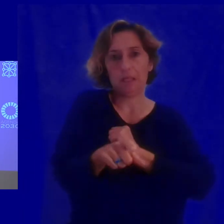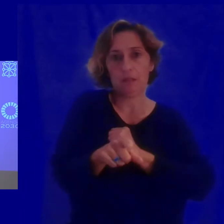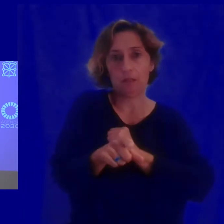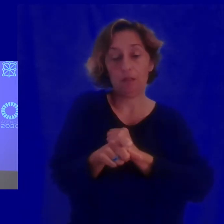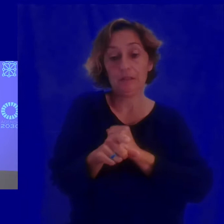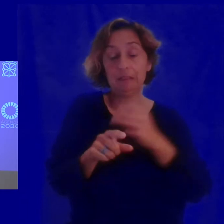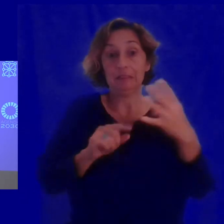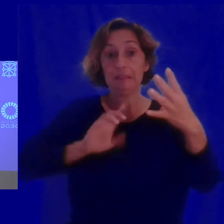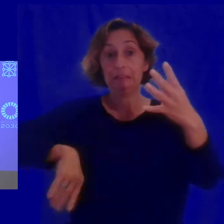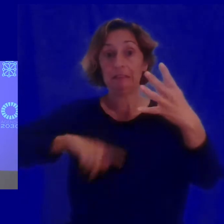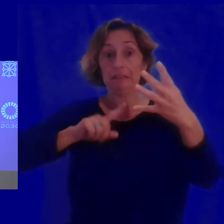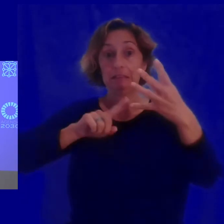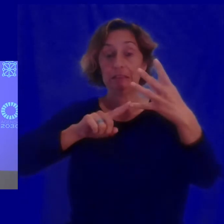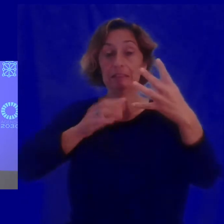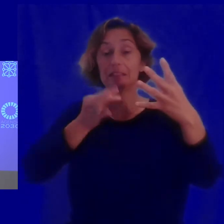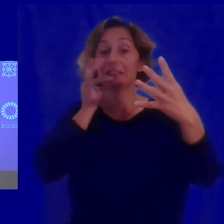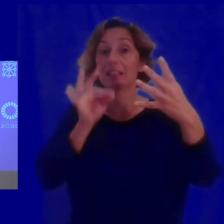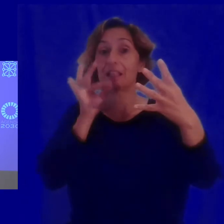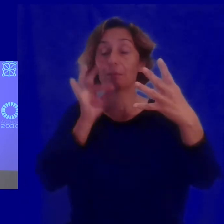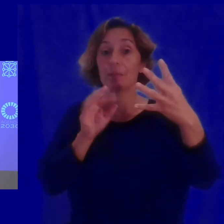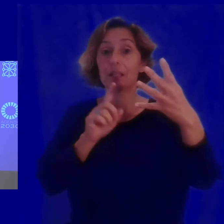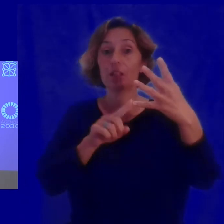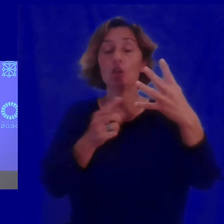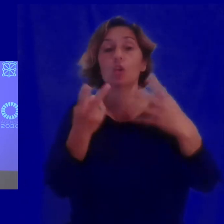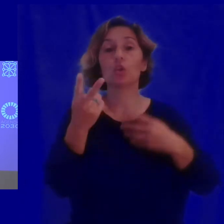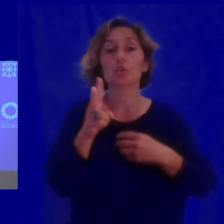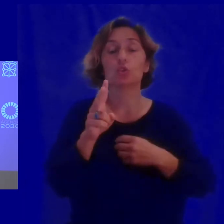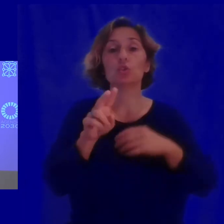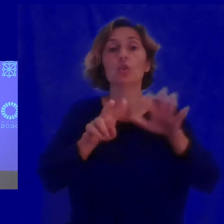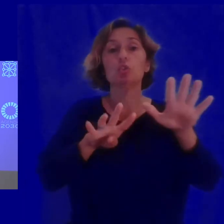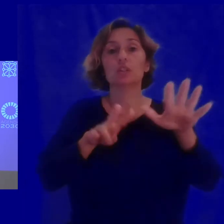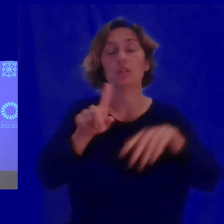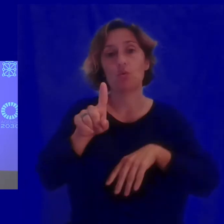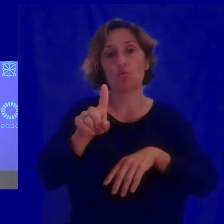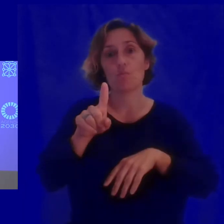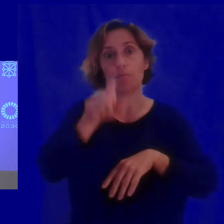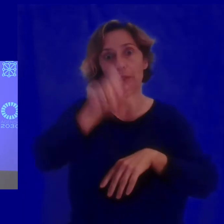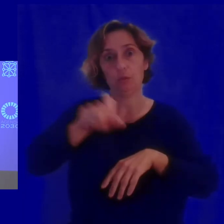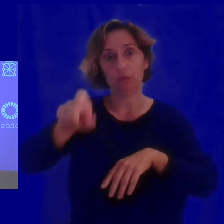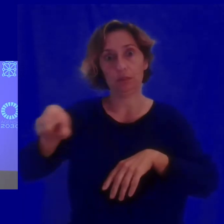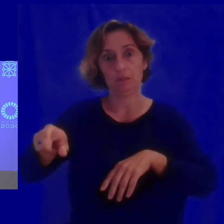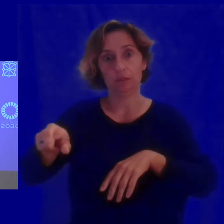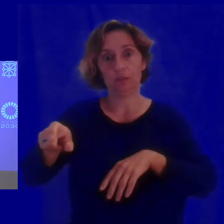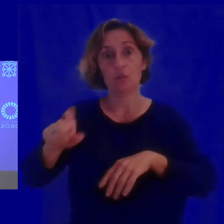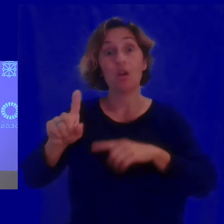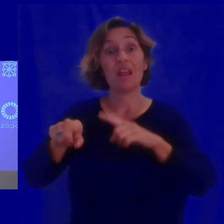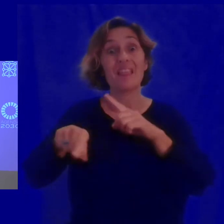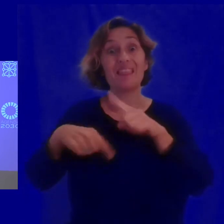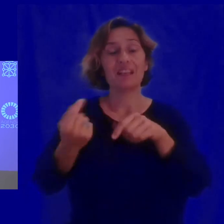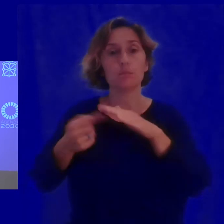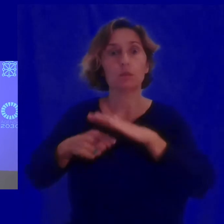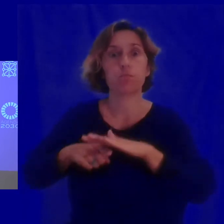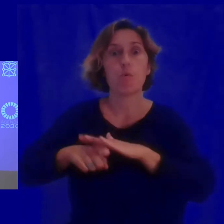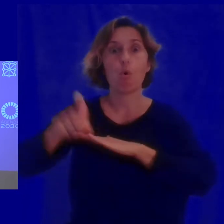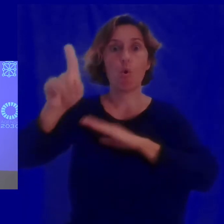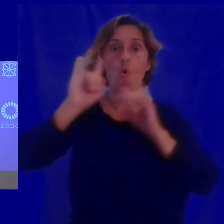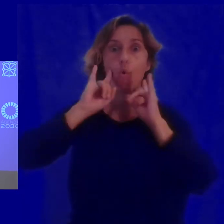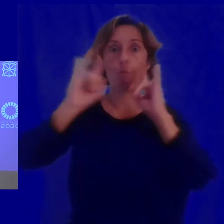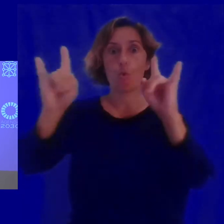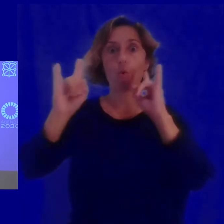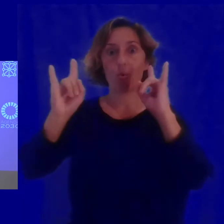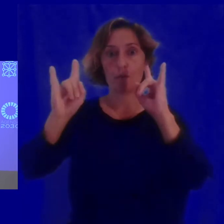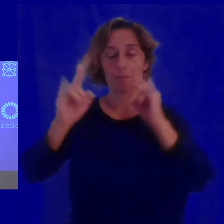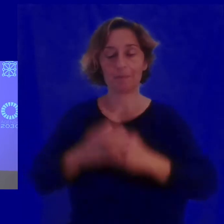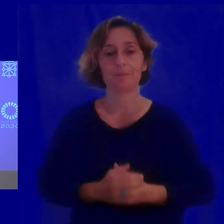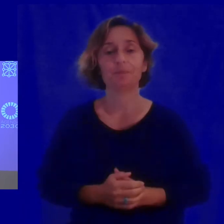de septiembre hubo 2.481 casos, justo antes del repunte que desató todas las alarmas. Aunque